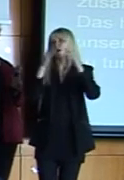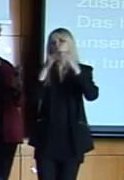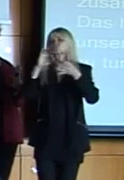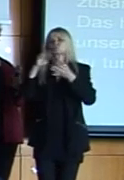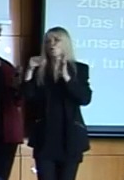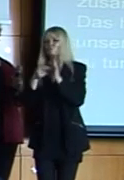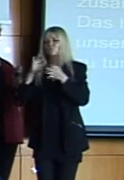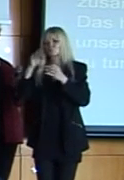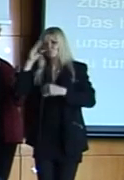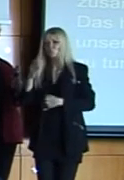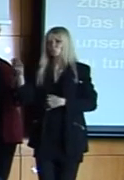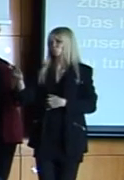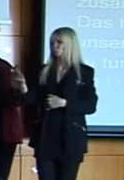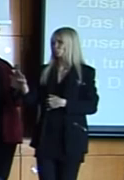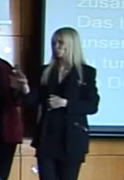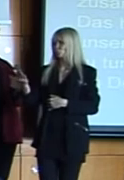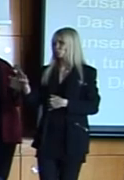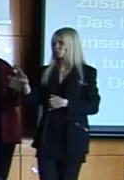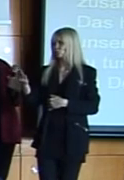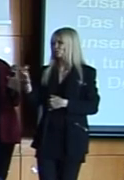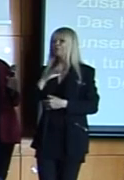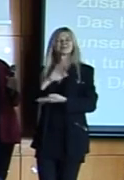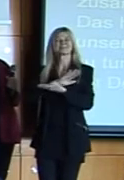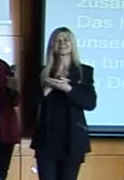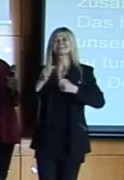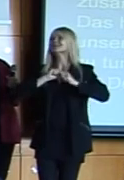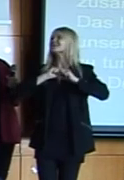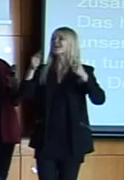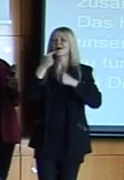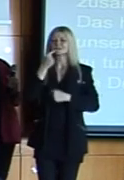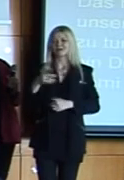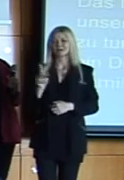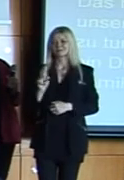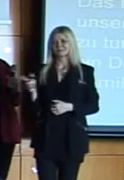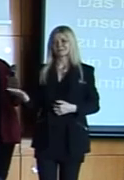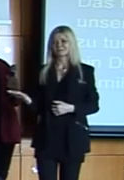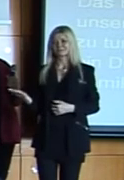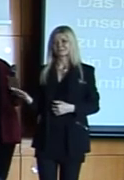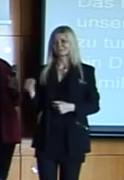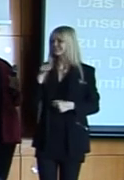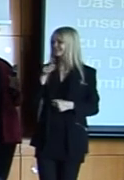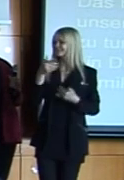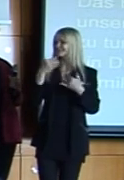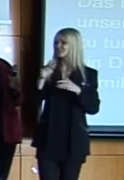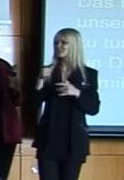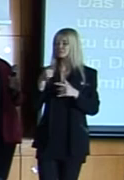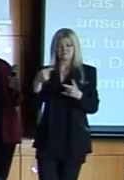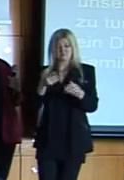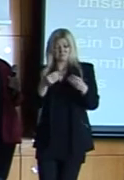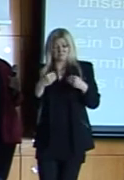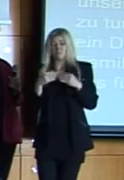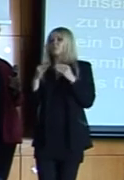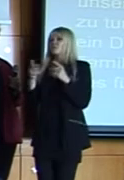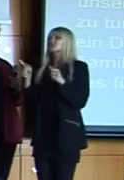immer. Aber das wird nie klar ausgesprochen. Und da geht es dann plötzlich nicht mehr darum, kriege ich jetzt das Haus und den Hof, da habe ich nichts mehr davon, wenn